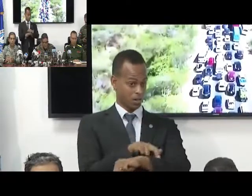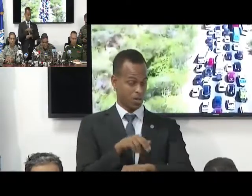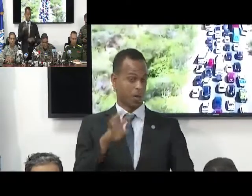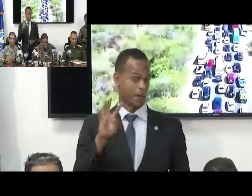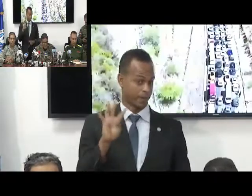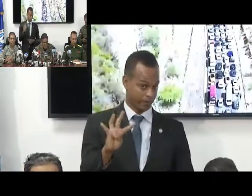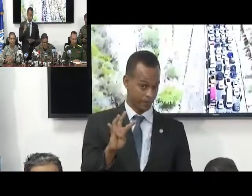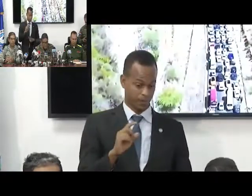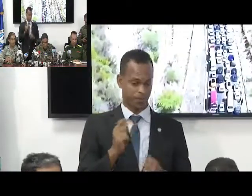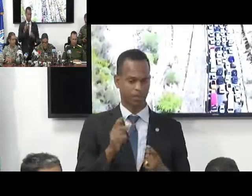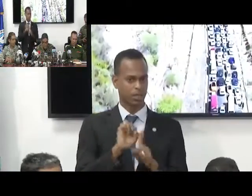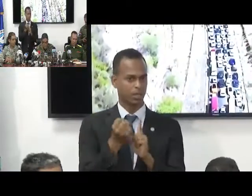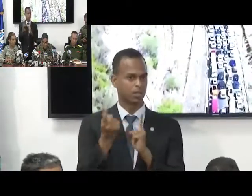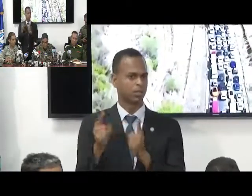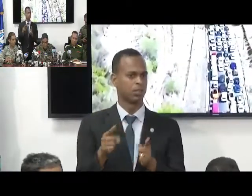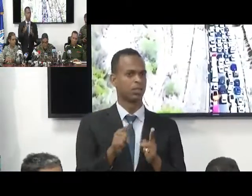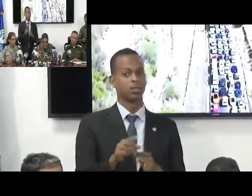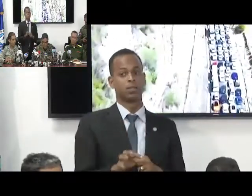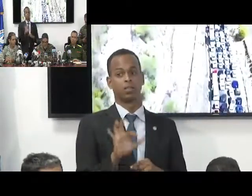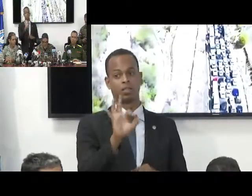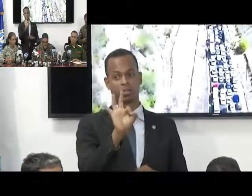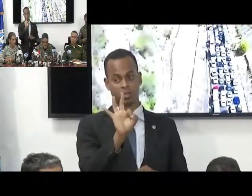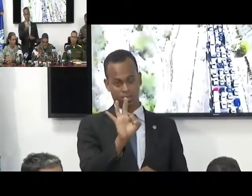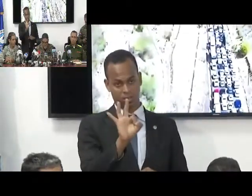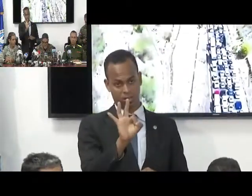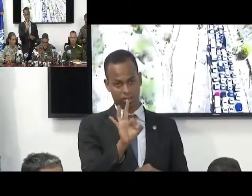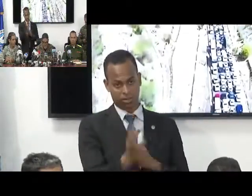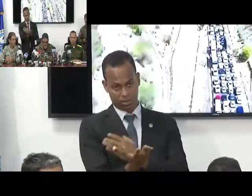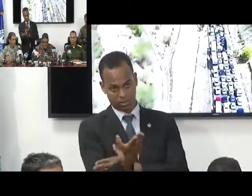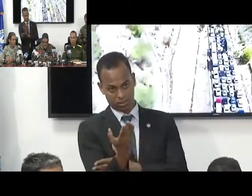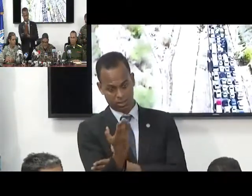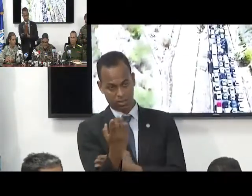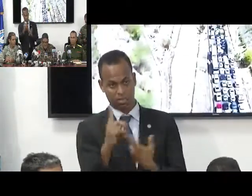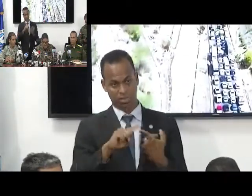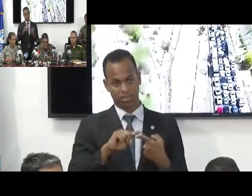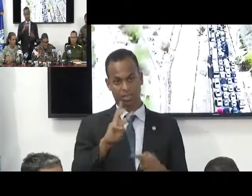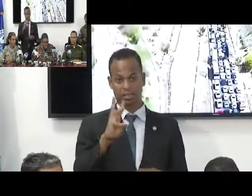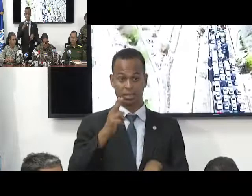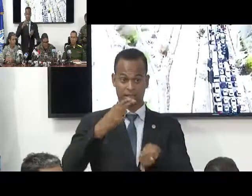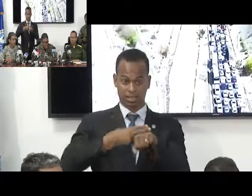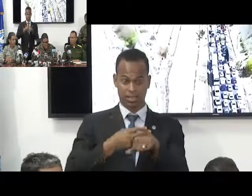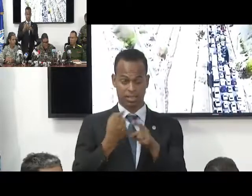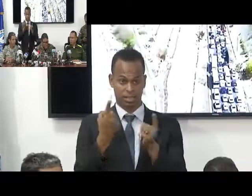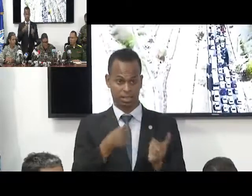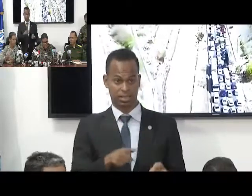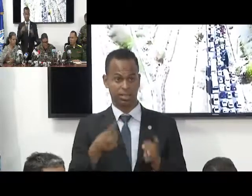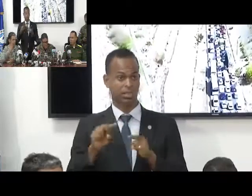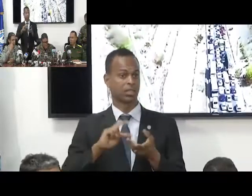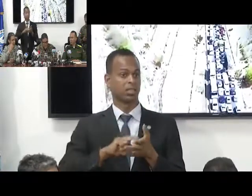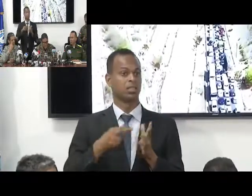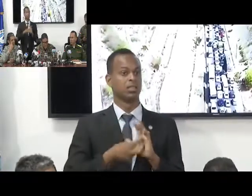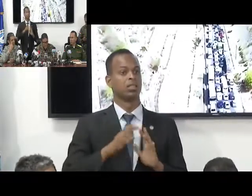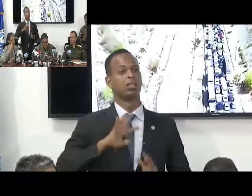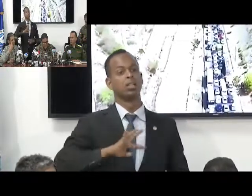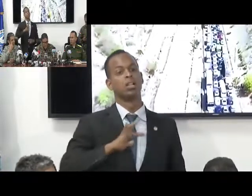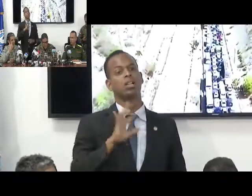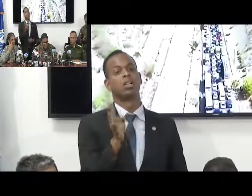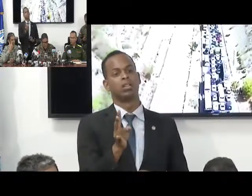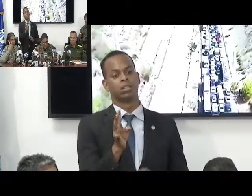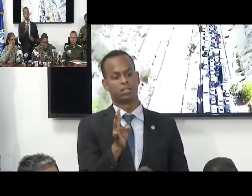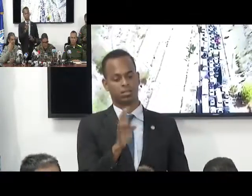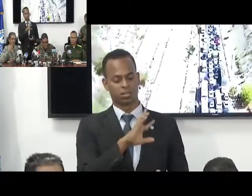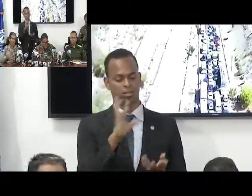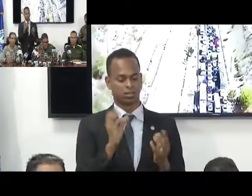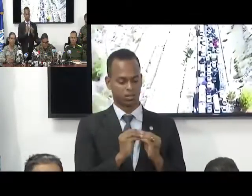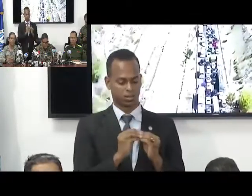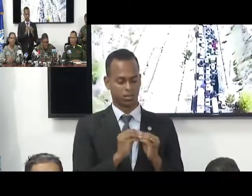de eventos registrados ocurrieron entre las 9 de la mañana y 6 de la tarde, lo que representa el 57% de la